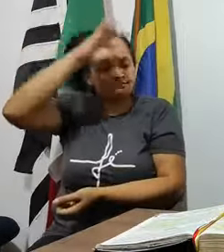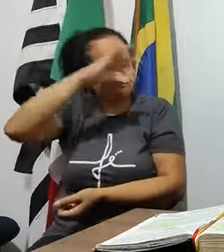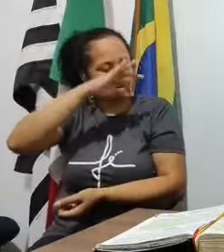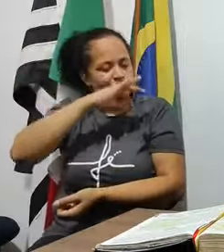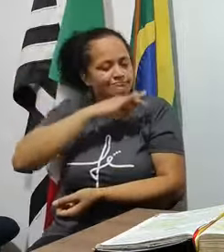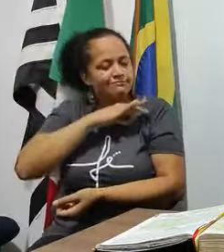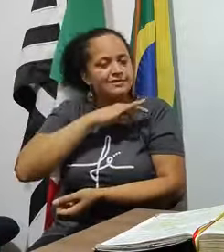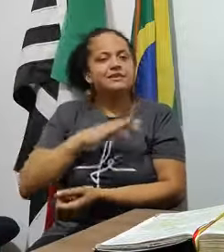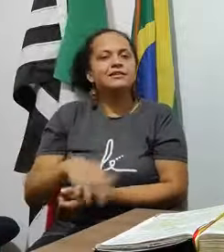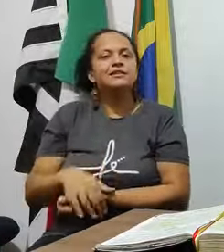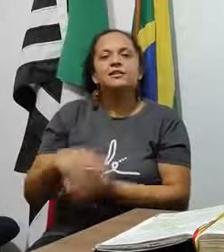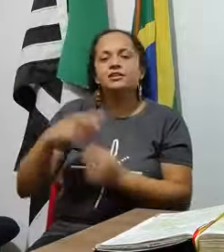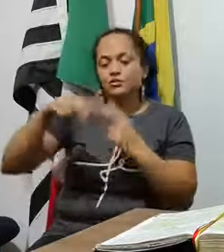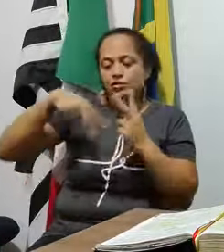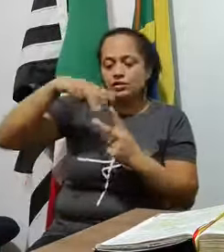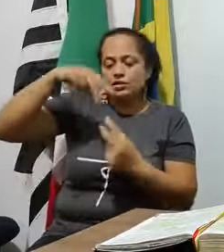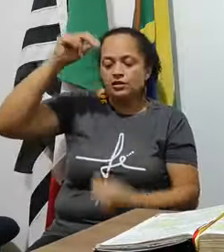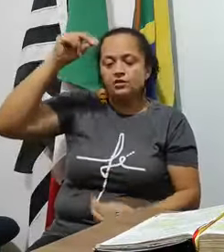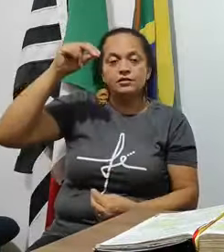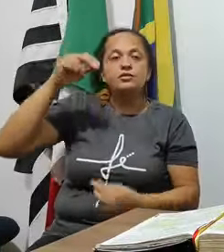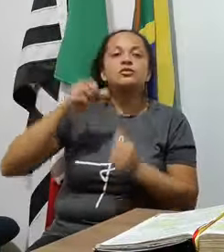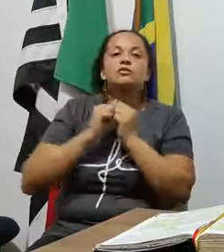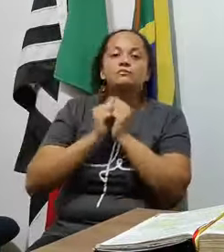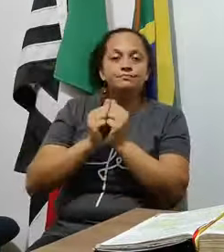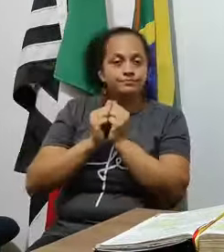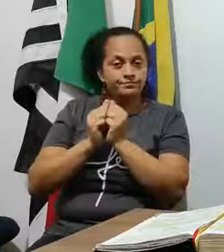recriado, pela vida e a natureza de Deus.